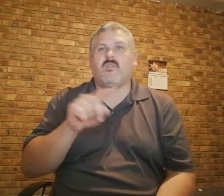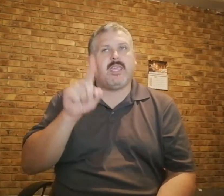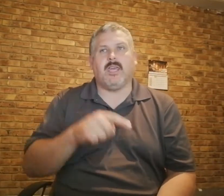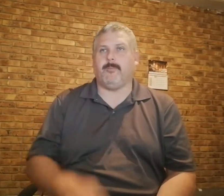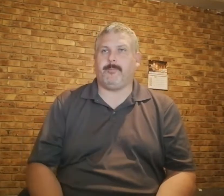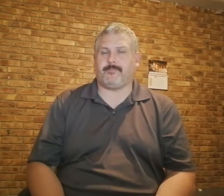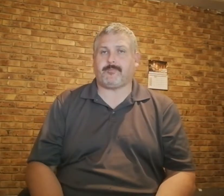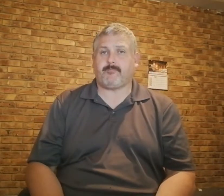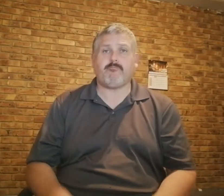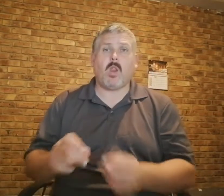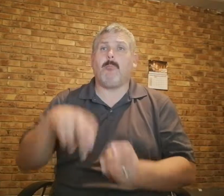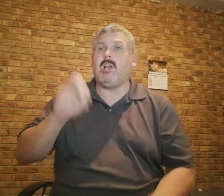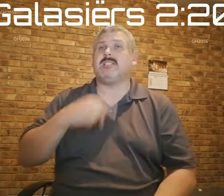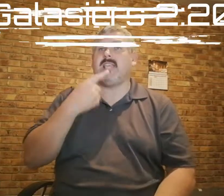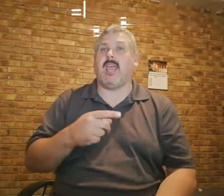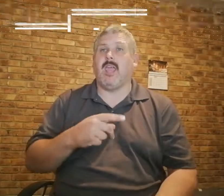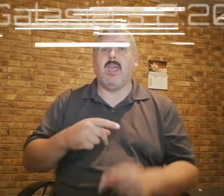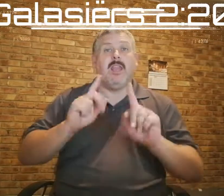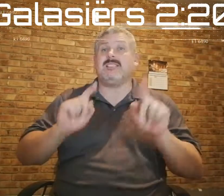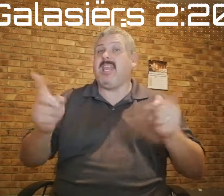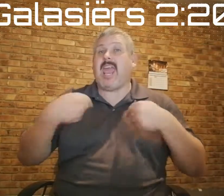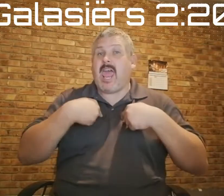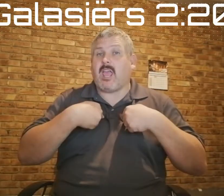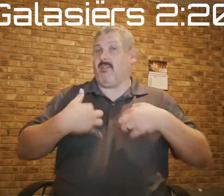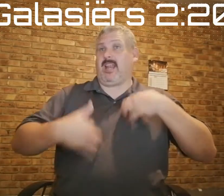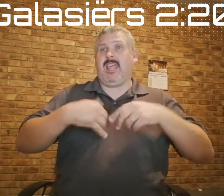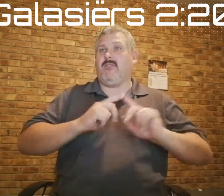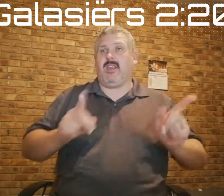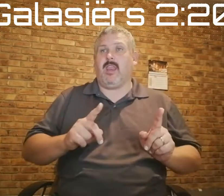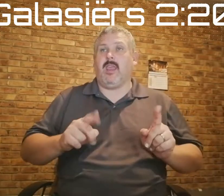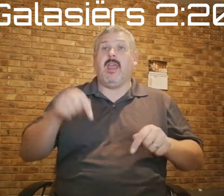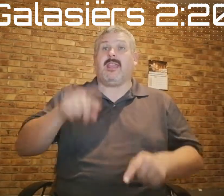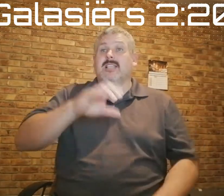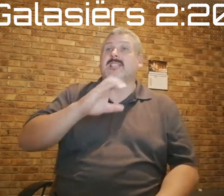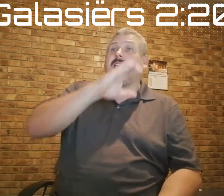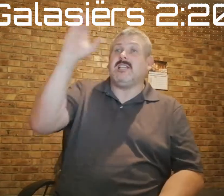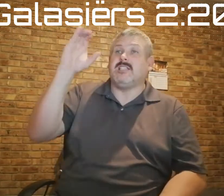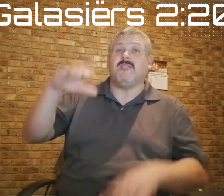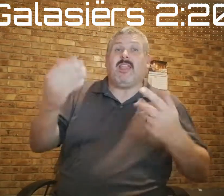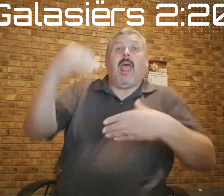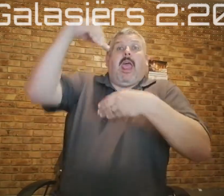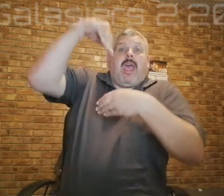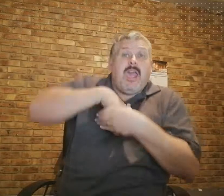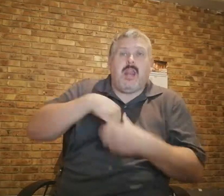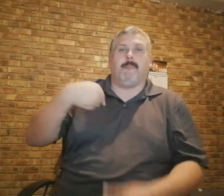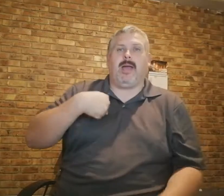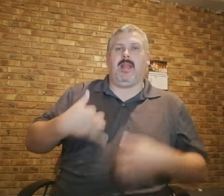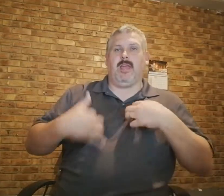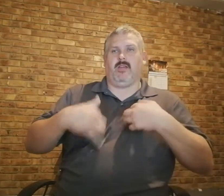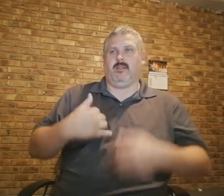is verkeerd. En Paulus sê, dit is nie ek, wat lewe nie. Het is Christus, wat in my lewe.